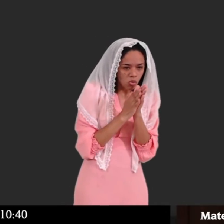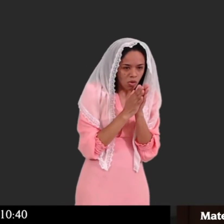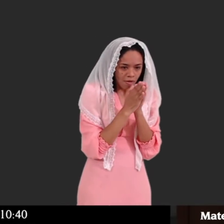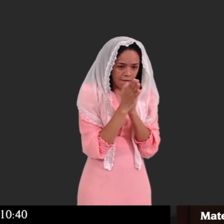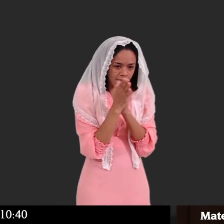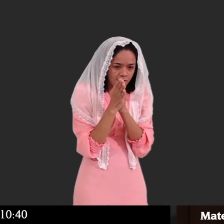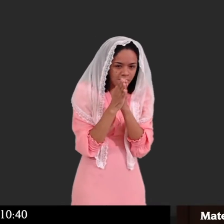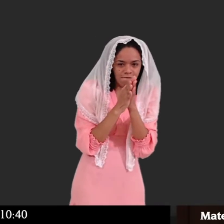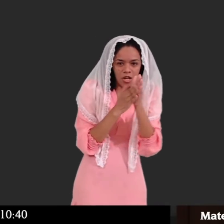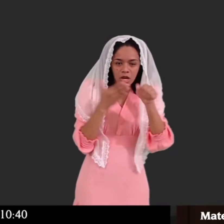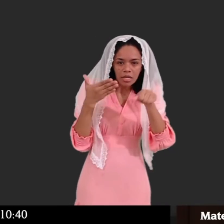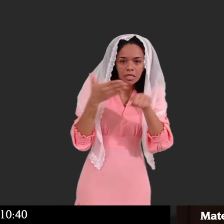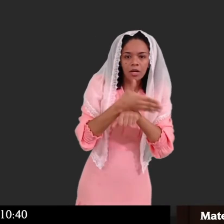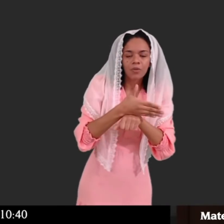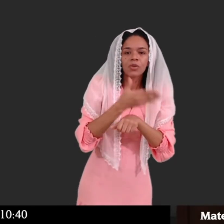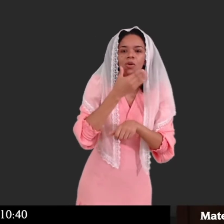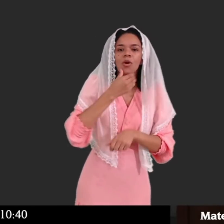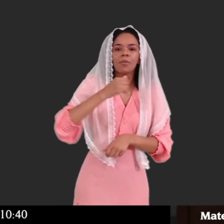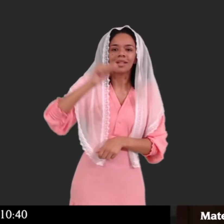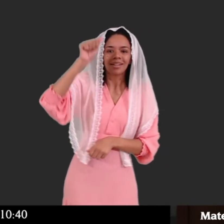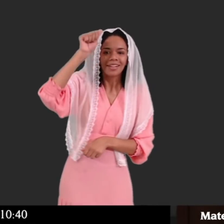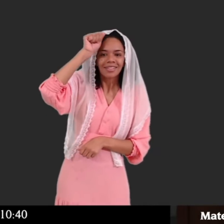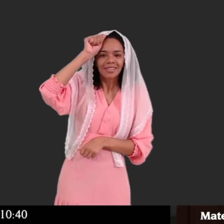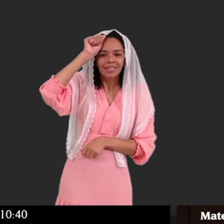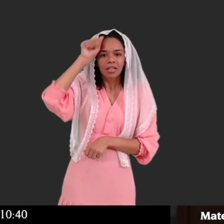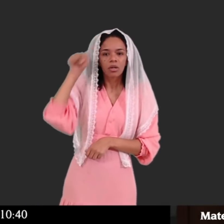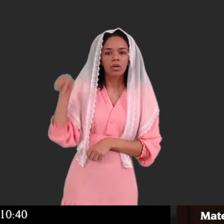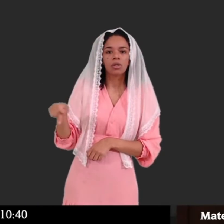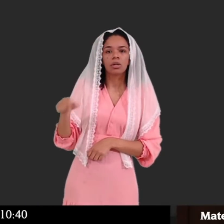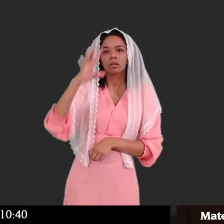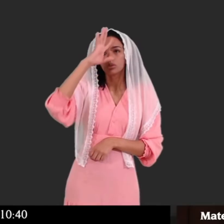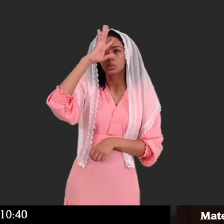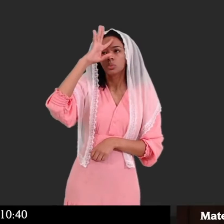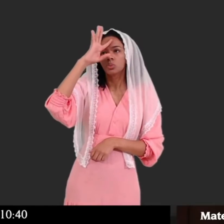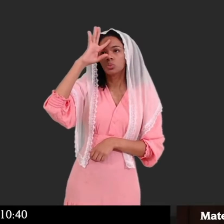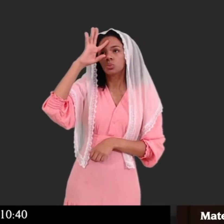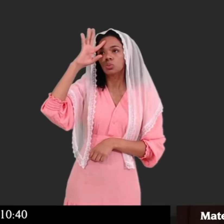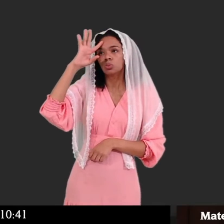distração terrível de Adão, nessa inconstância de Eva,